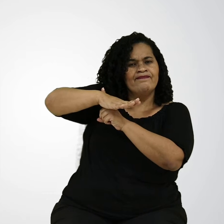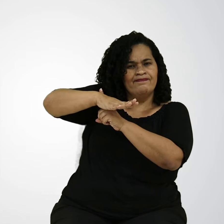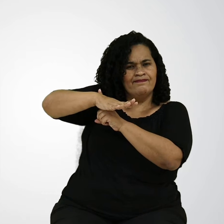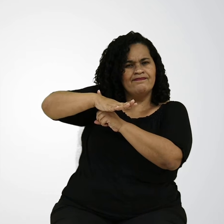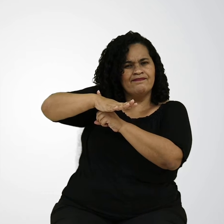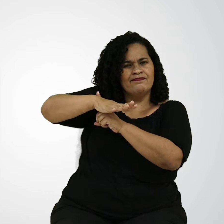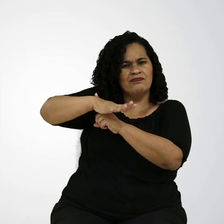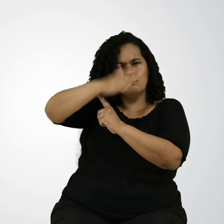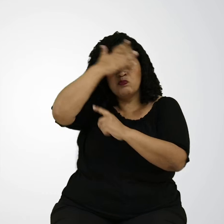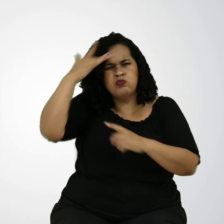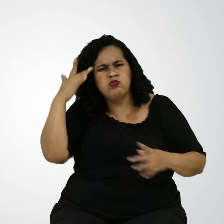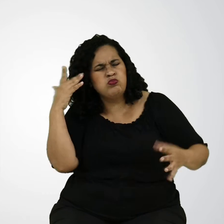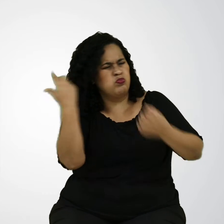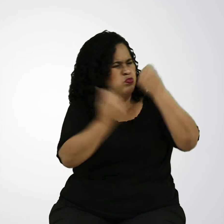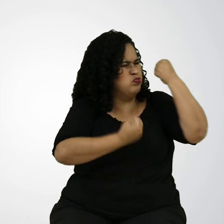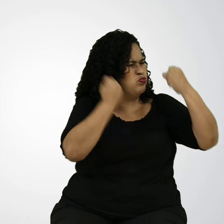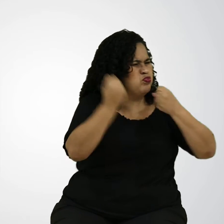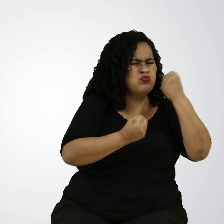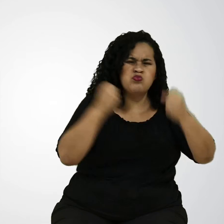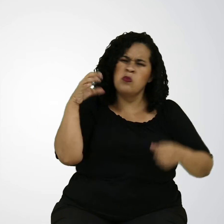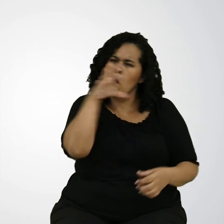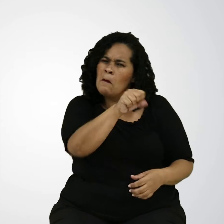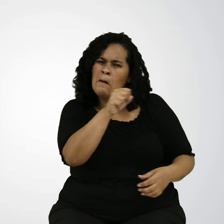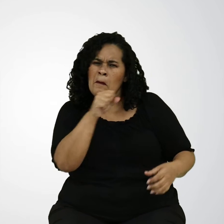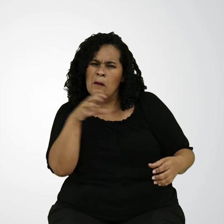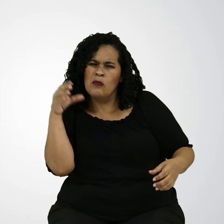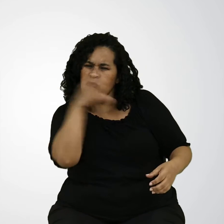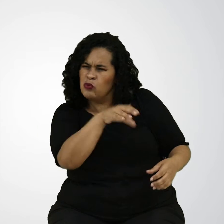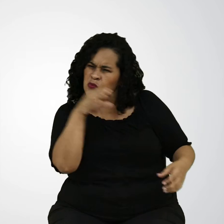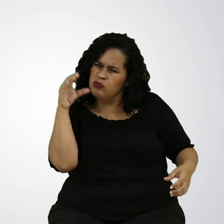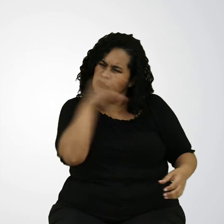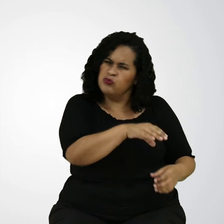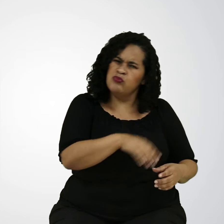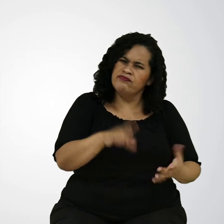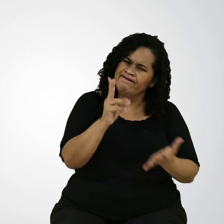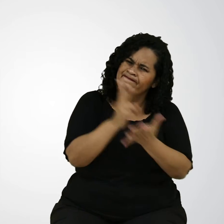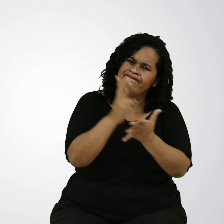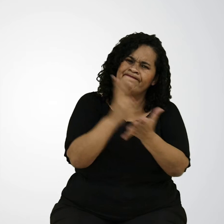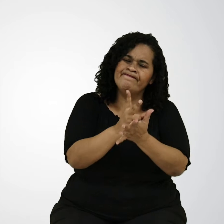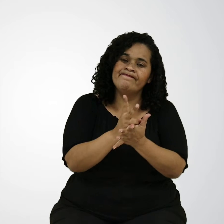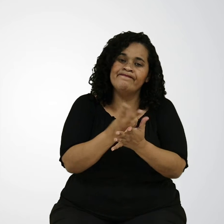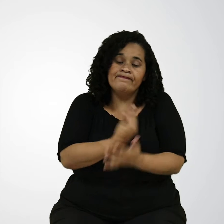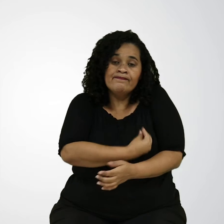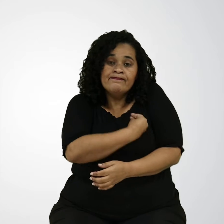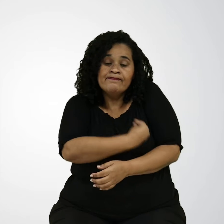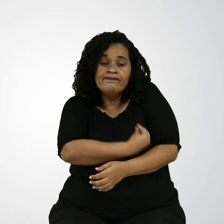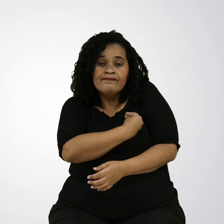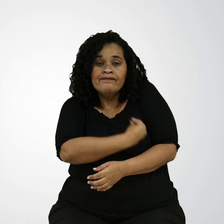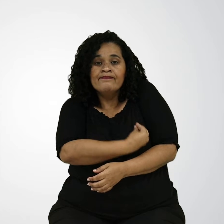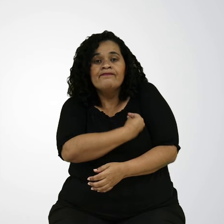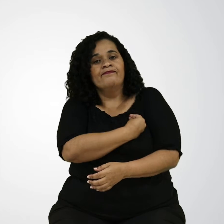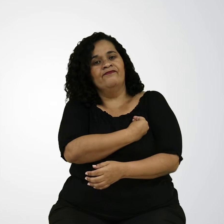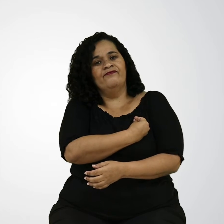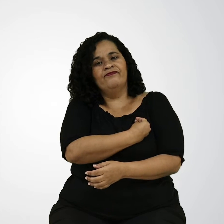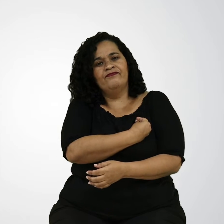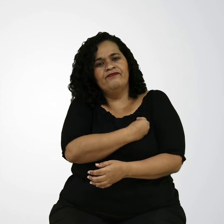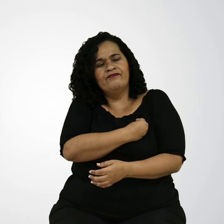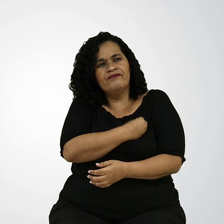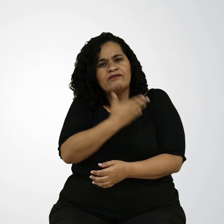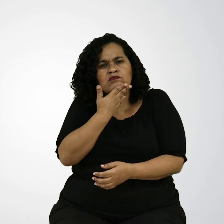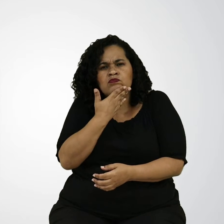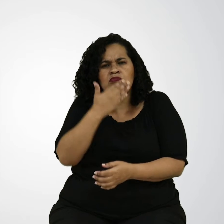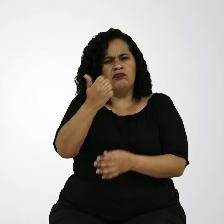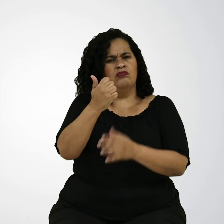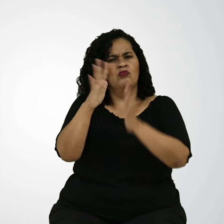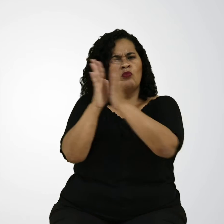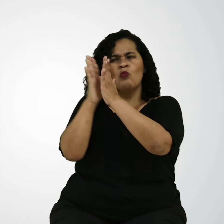acelerada, corrida, secularizada, termos uma vida piedosa, uma vida de